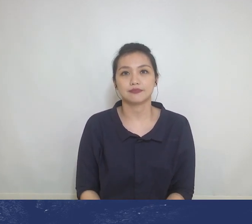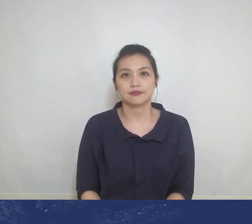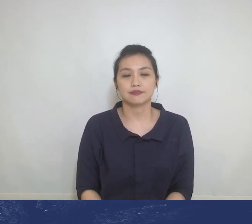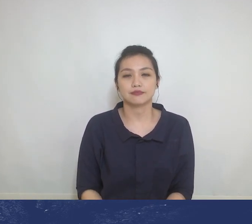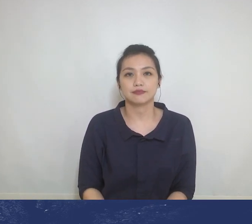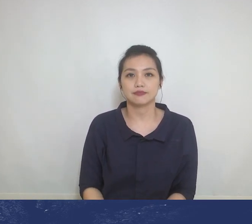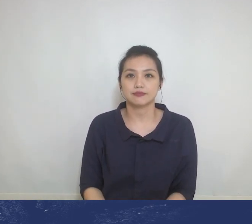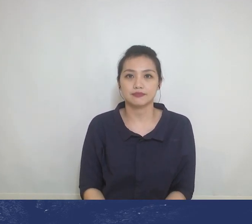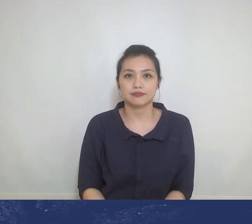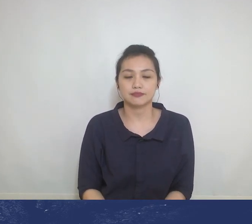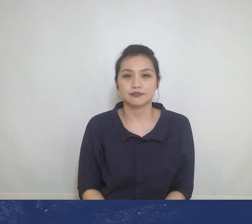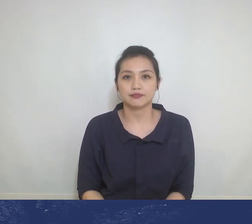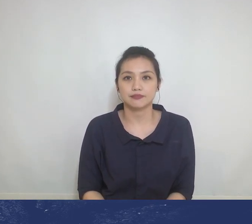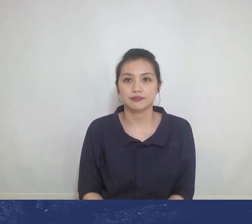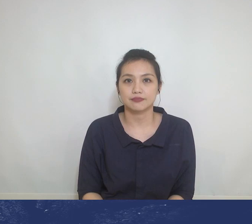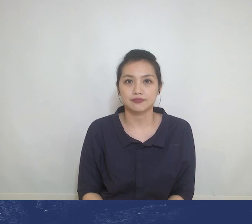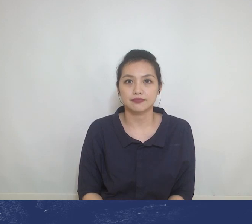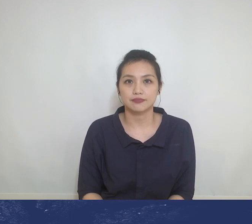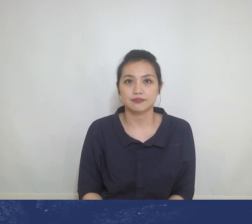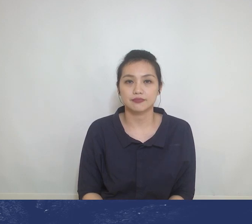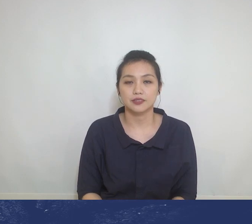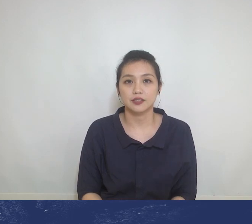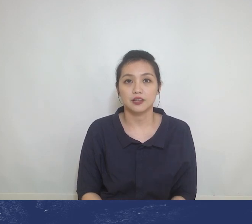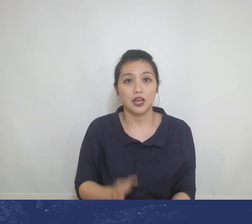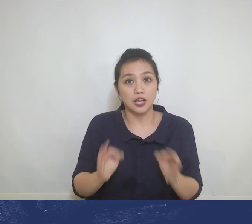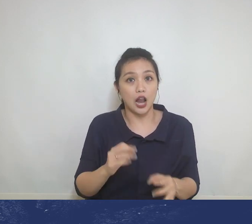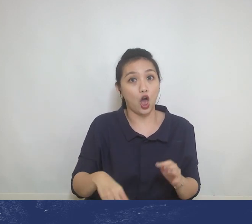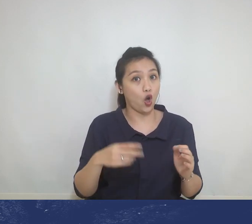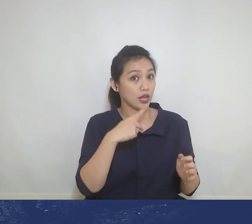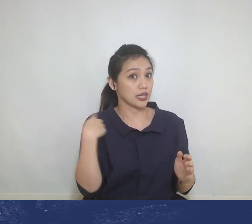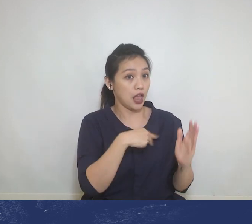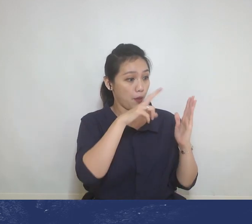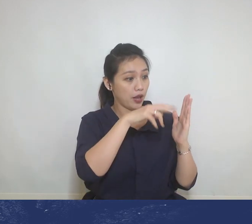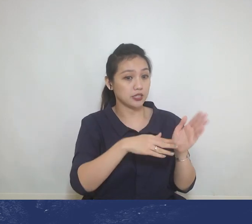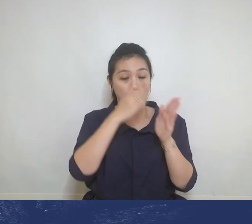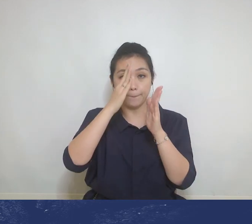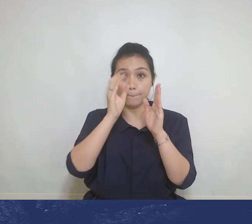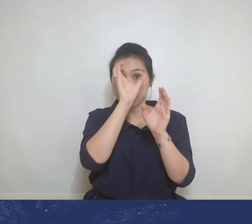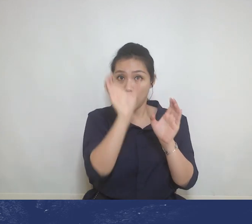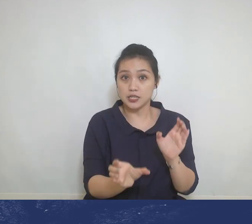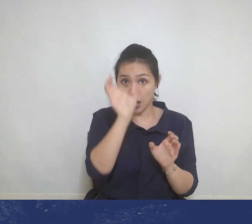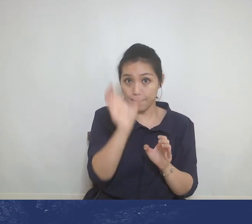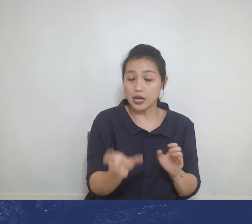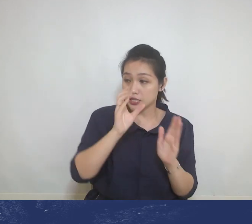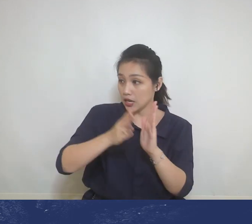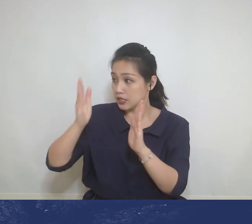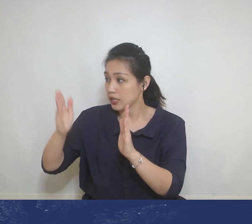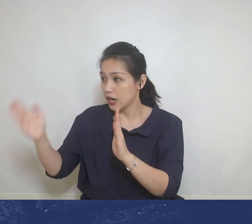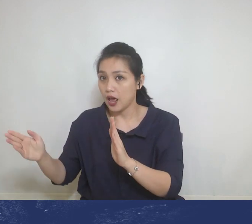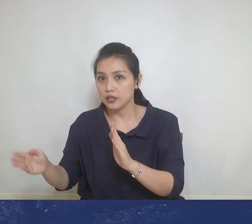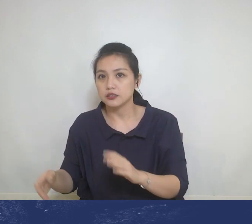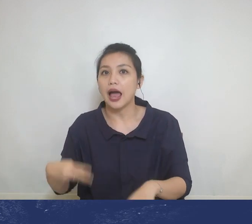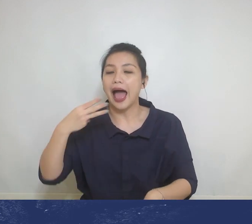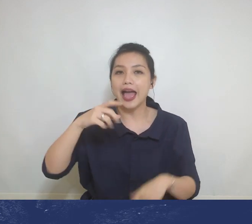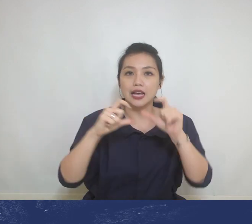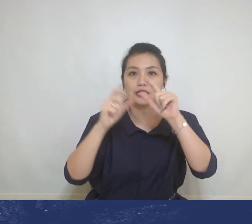Esau itu mau bunuh Yakub katanya kan. Kalau kita baca di pasal-pasal setelahnya, di pasal 30 sekian, itu Esau berjumpa dengan